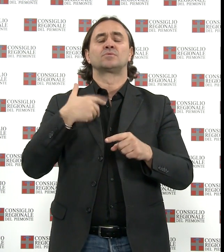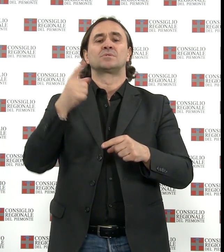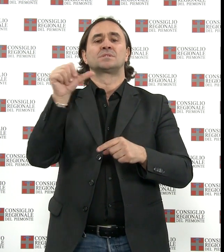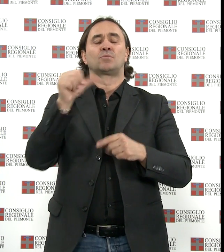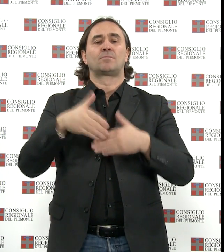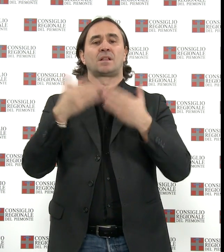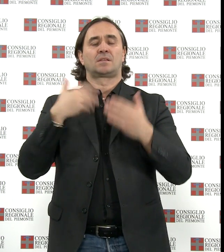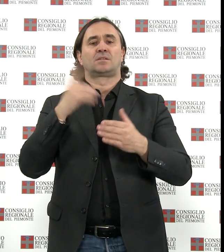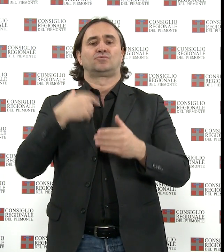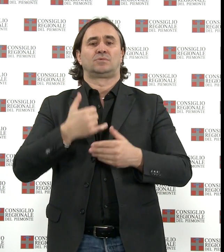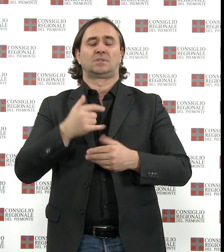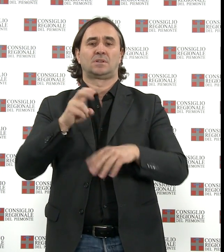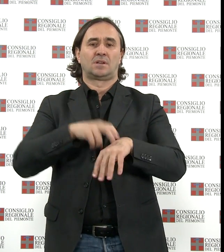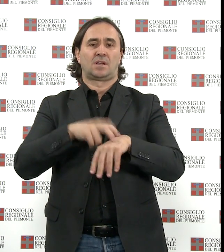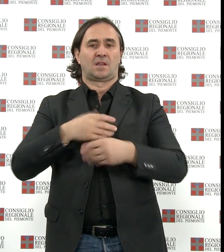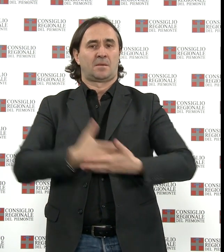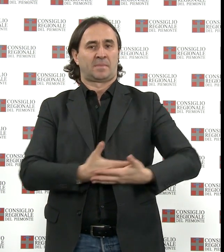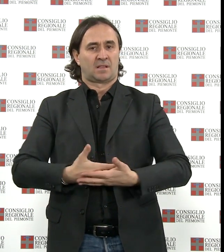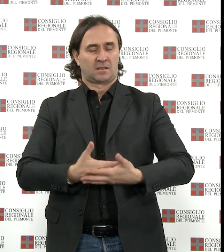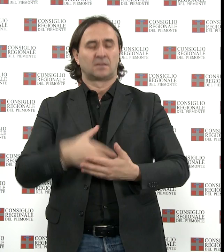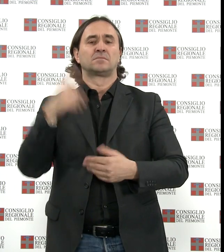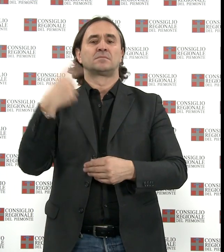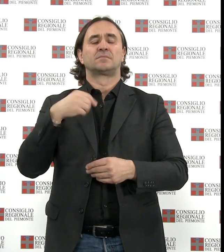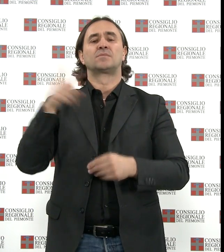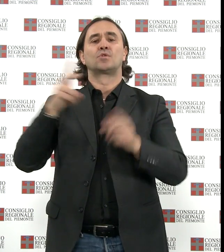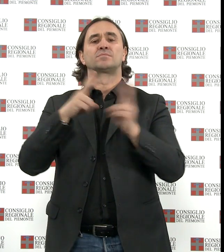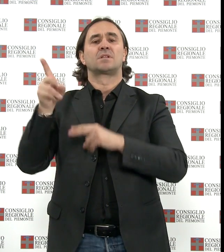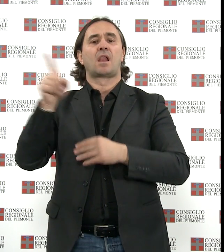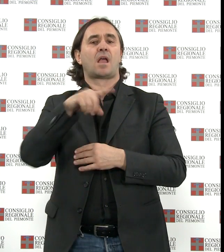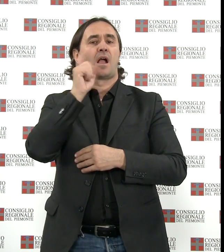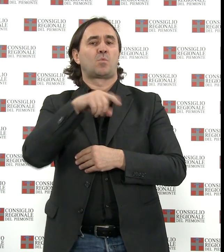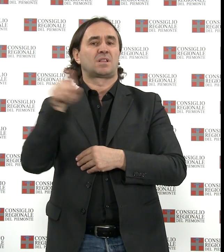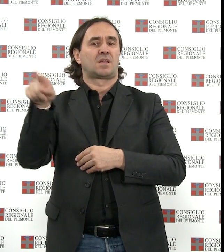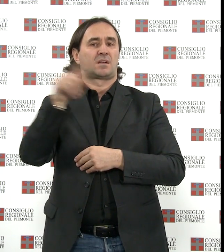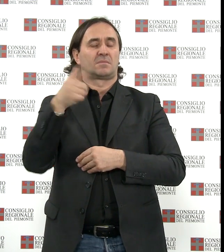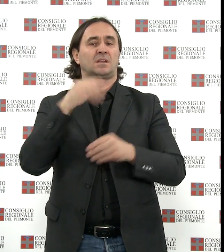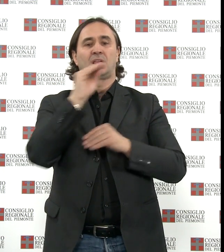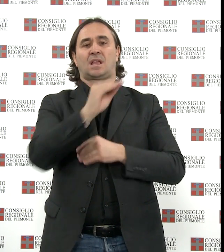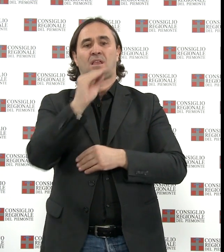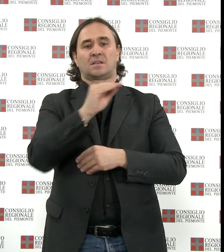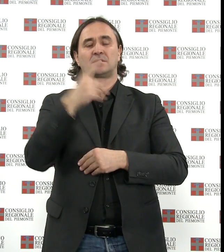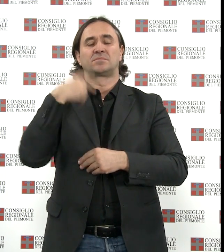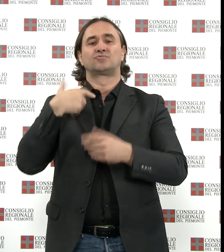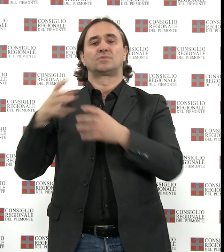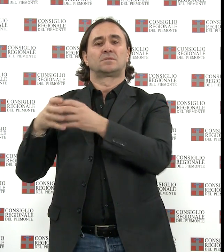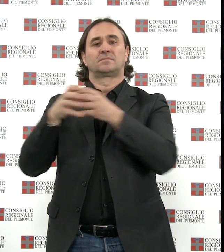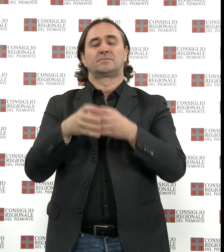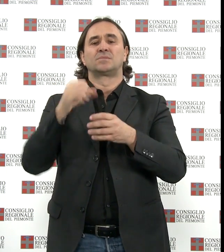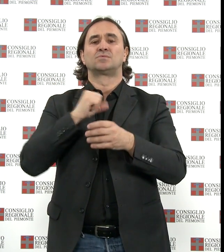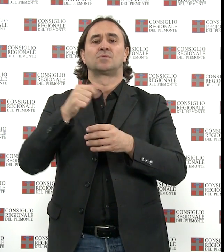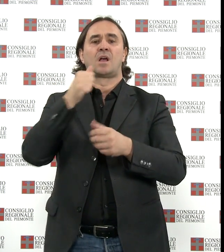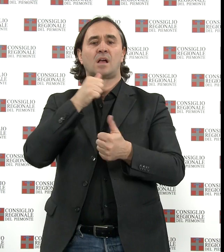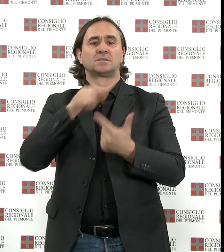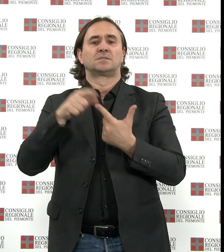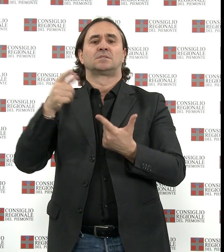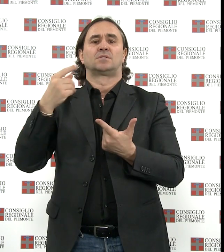pediatra il sabato mattina. Sono le richieste per l'ospedale di Acqui Terme avanzate da una delegazione di sindaci dell'Alessandrino, dell'Astigiano